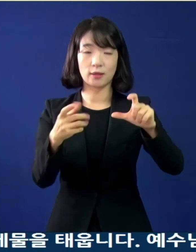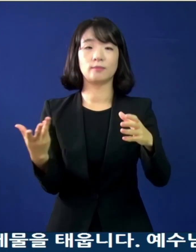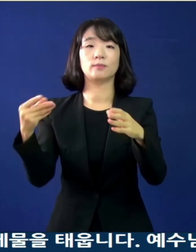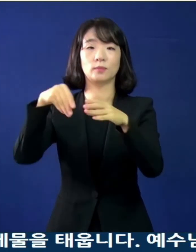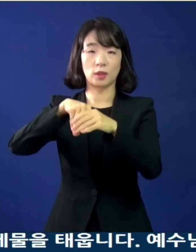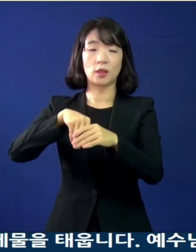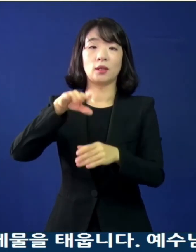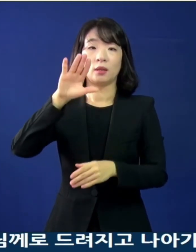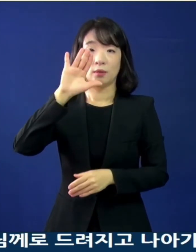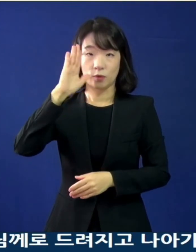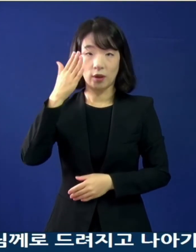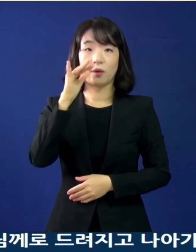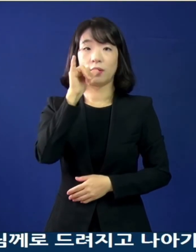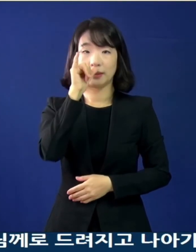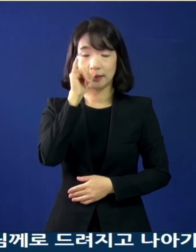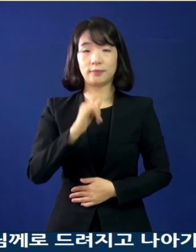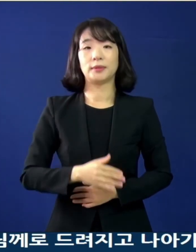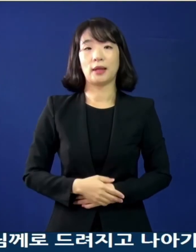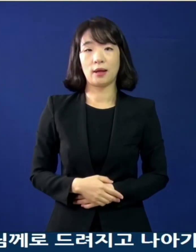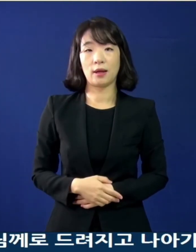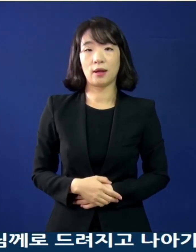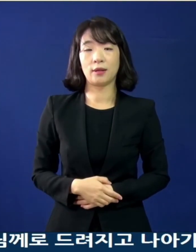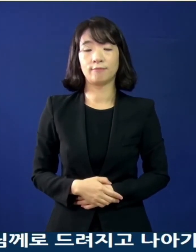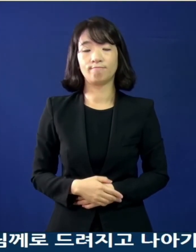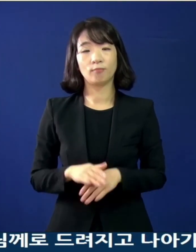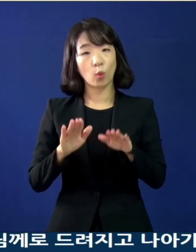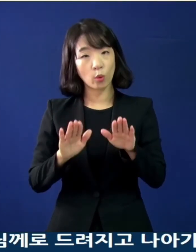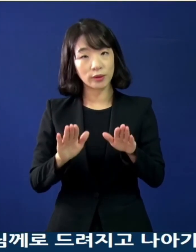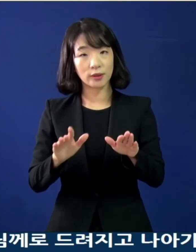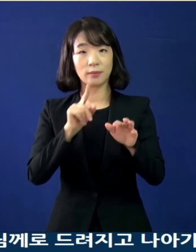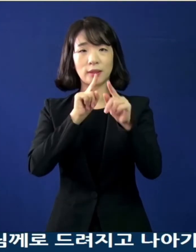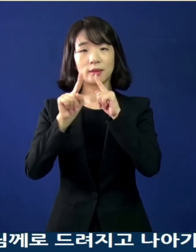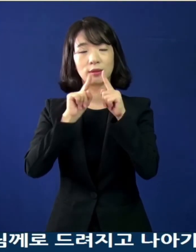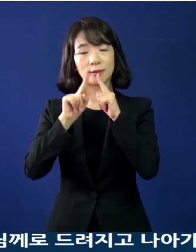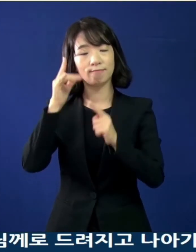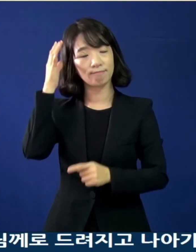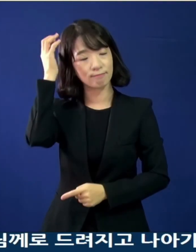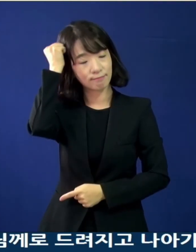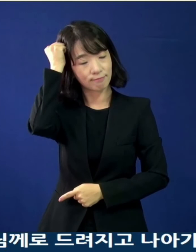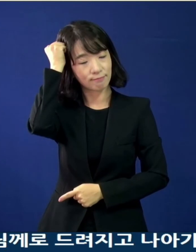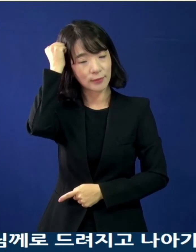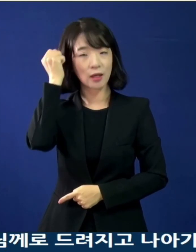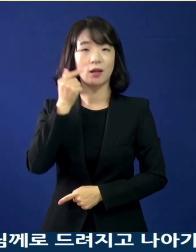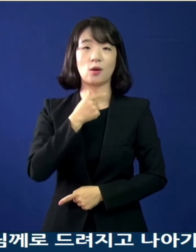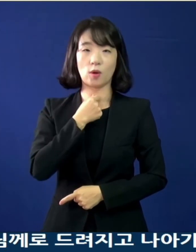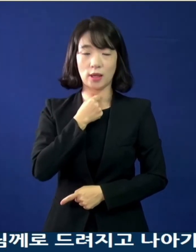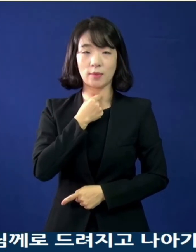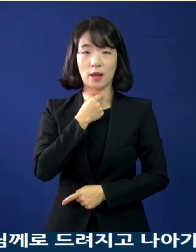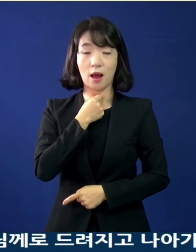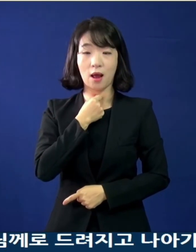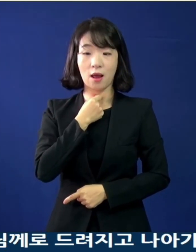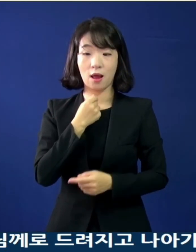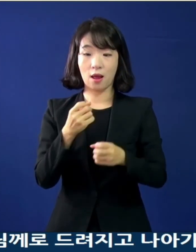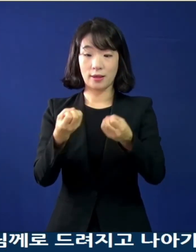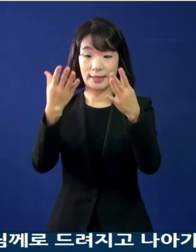사랑하는 여러분, 이제 이 말씀을 우리 속에 좀 담아 보십시다. 제단의 불이 꺼지면 안